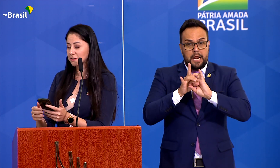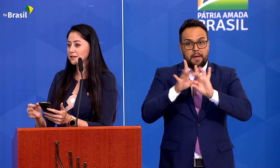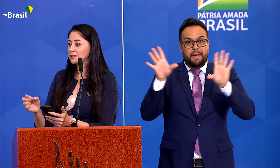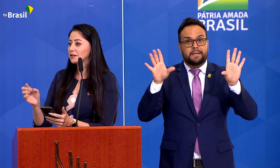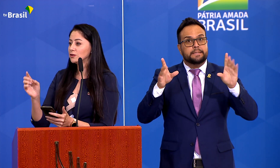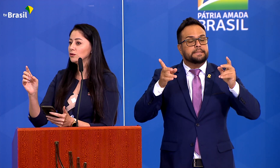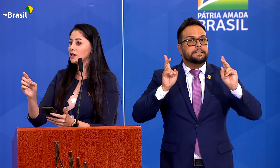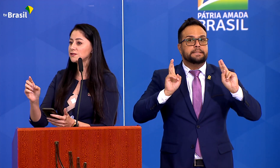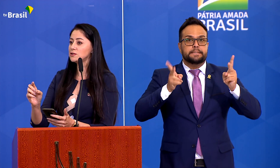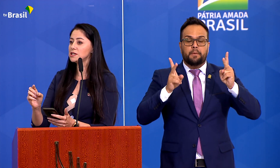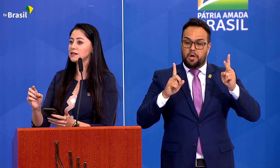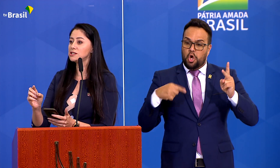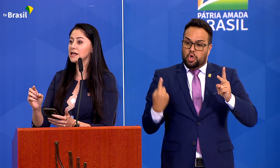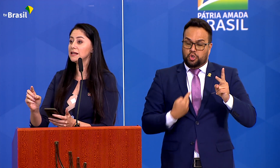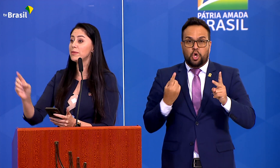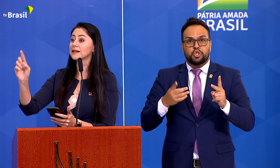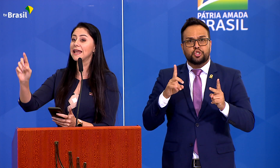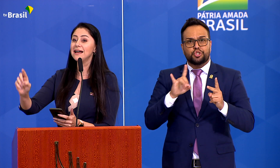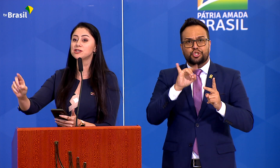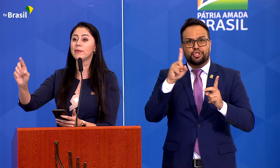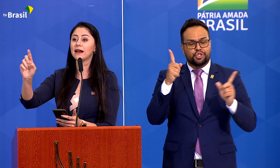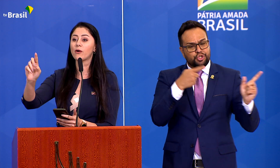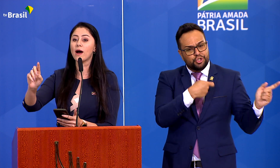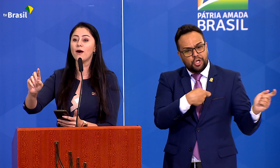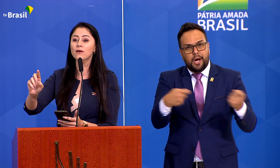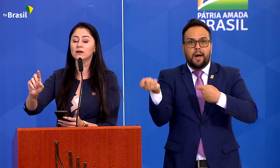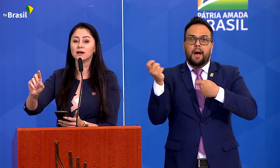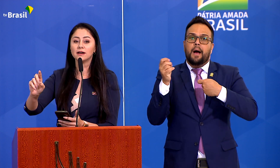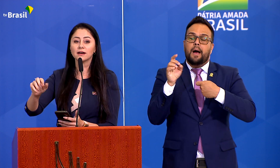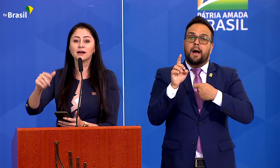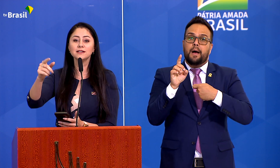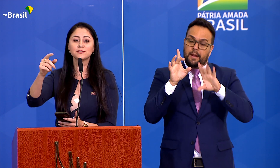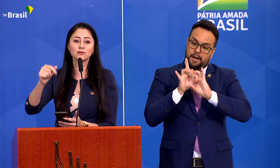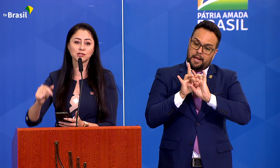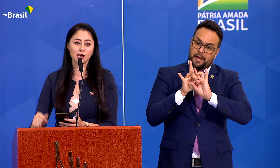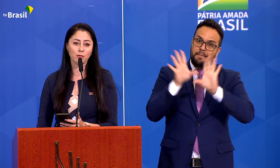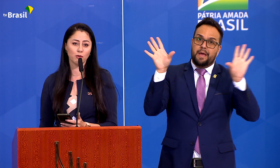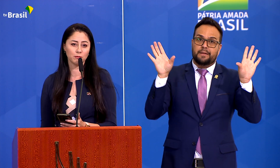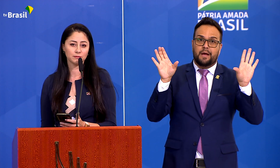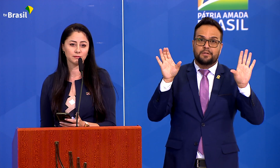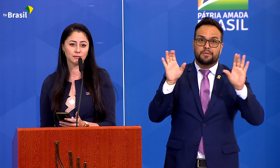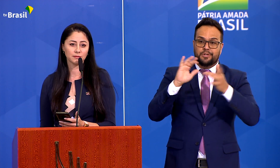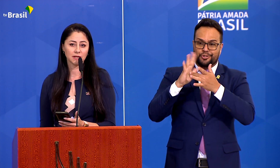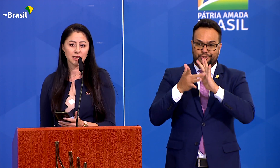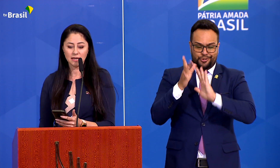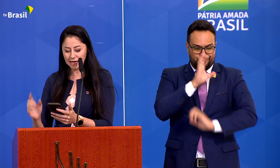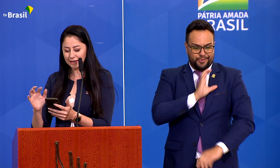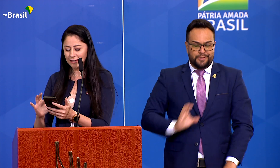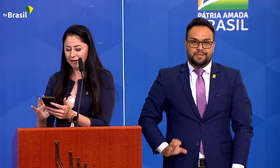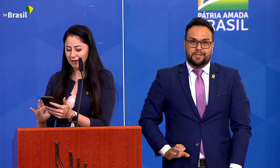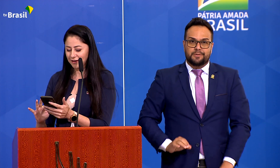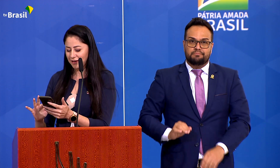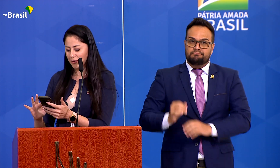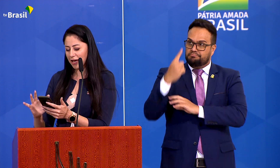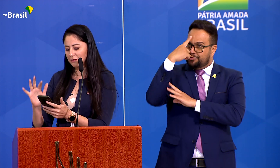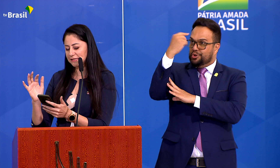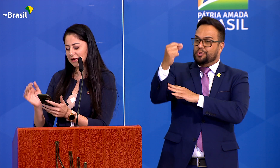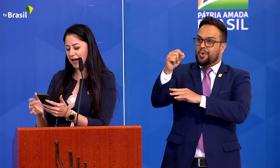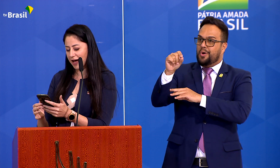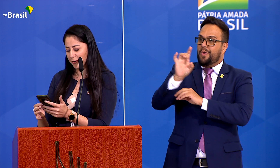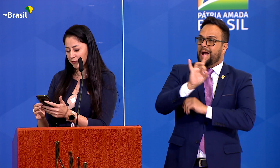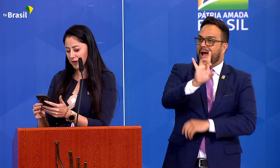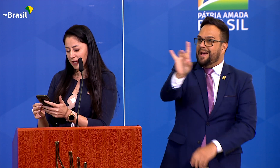praticamos no nosso dia-a-dia liberdade para qual Cristo nos chamou de aqui